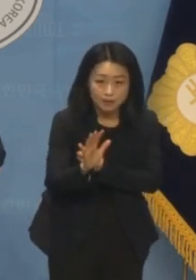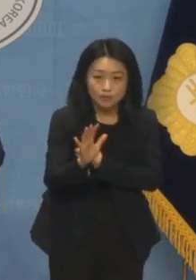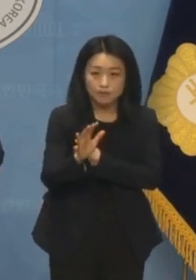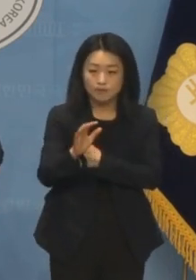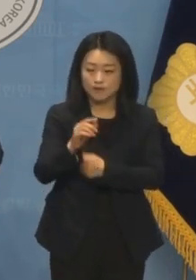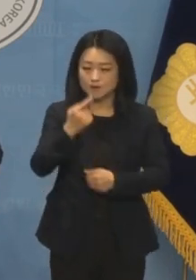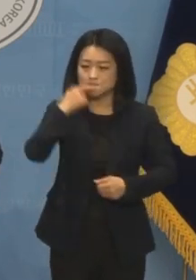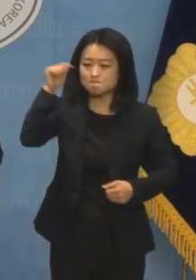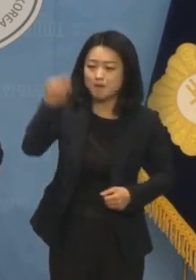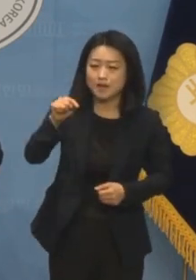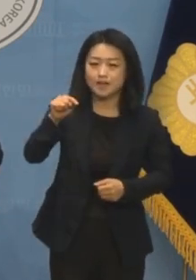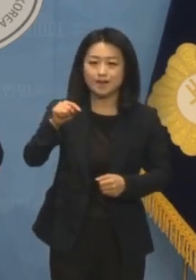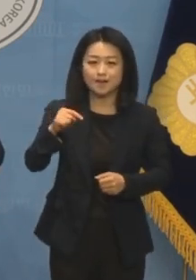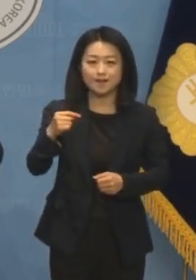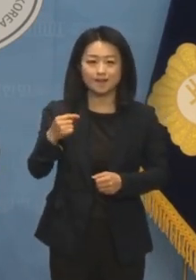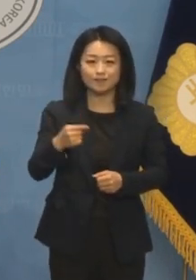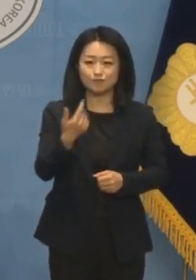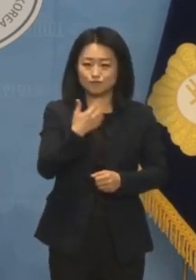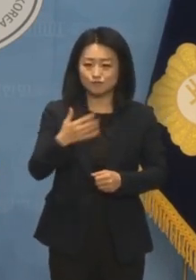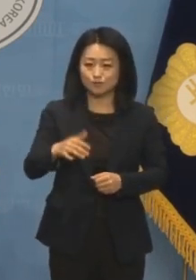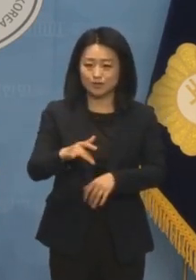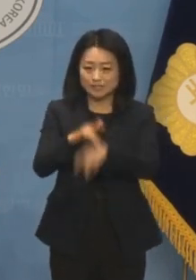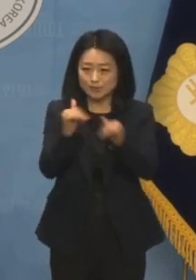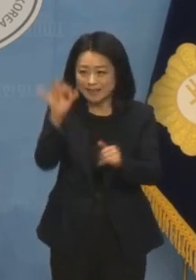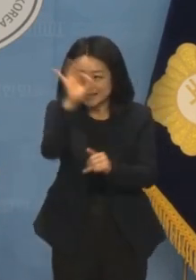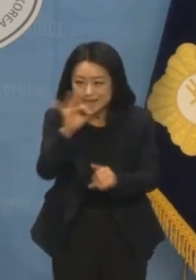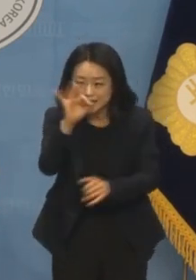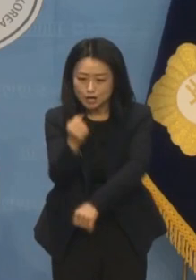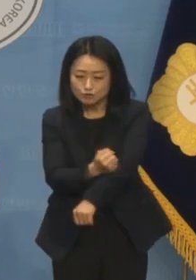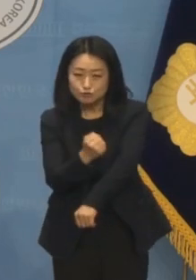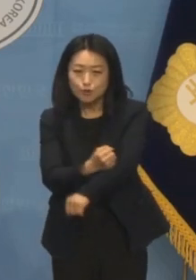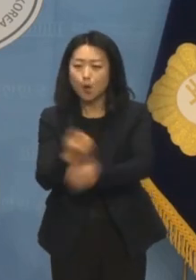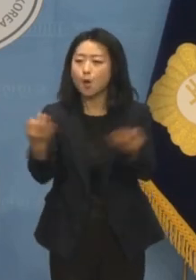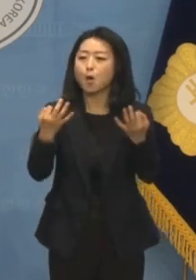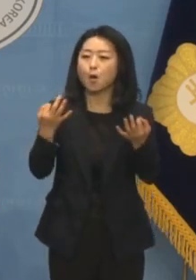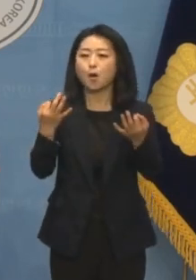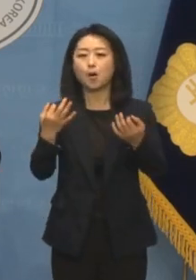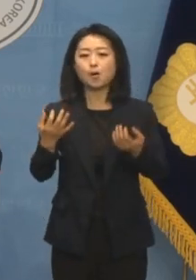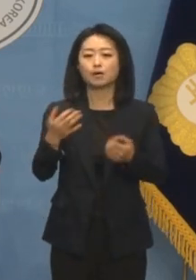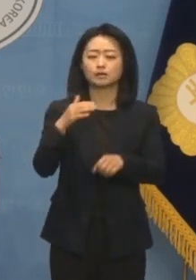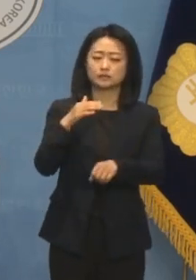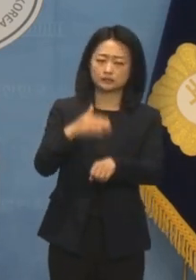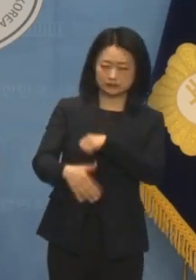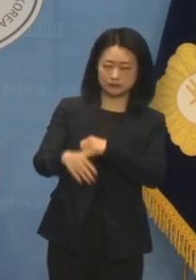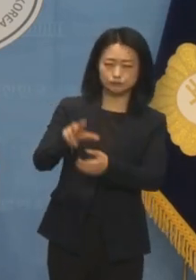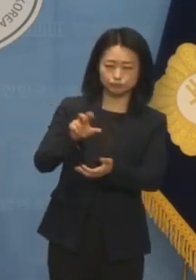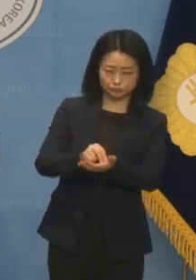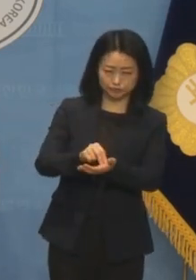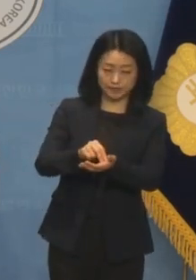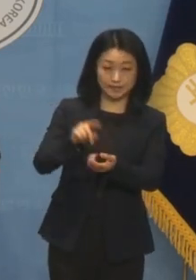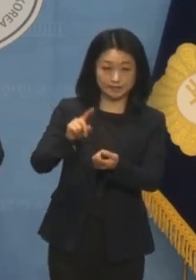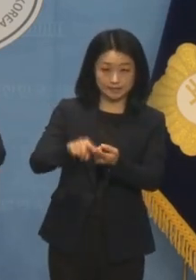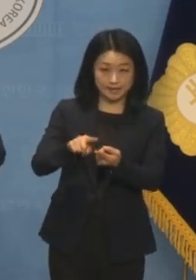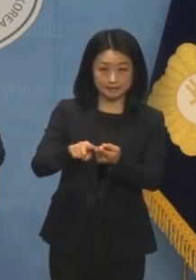작전의 홍보에만 몰두했다는 의혹이 제기될 수밖에 없는 것입니다.